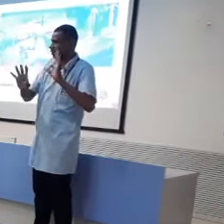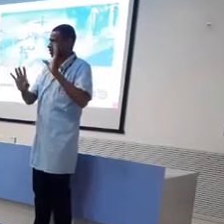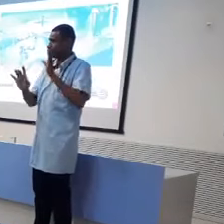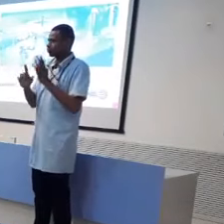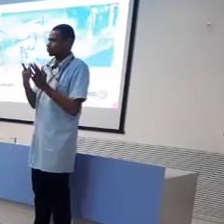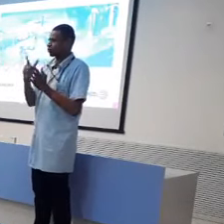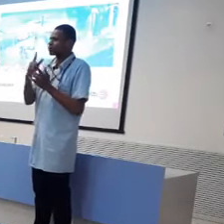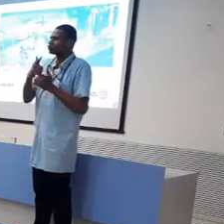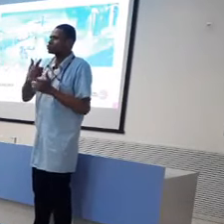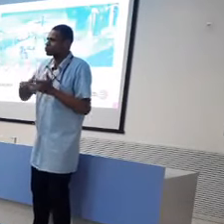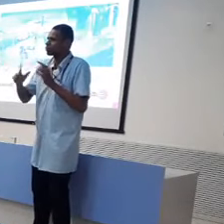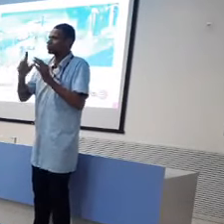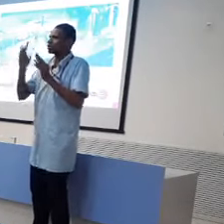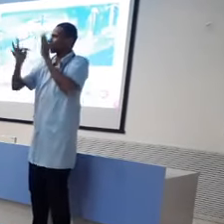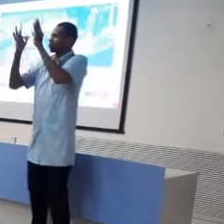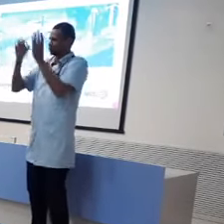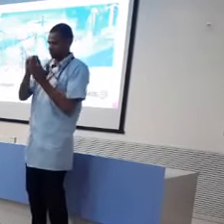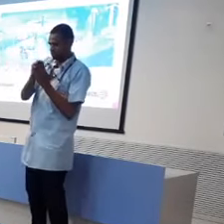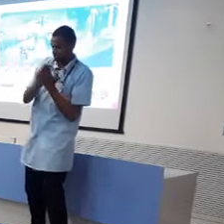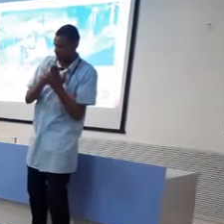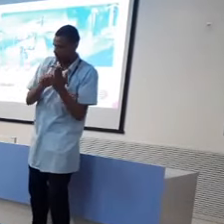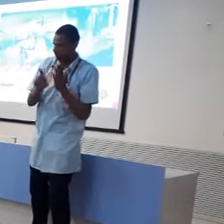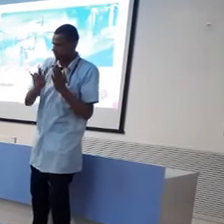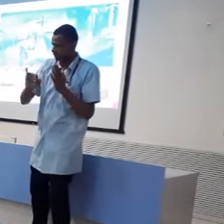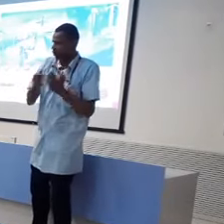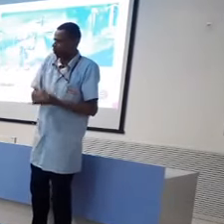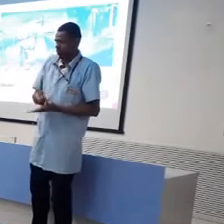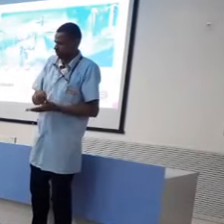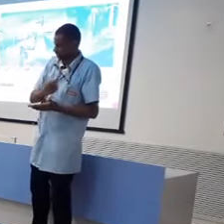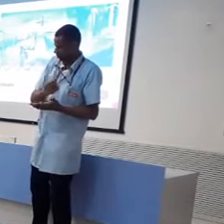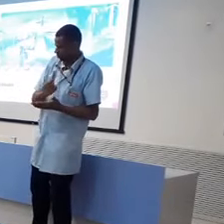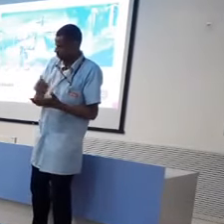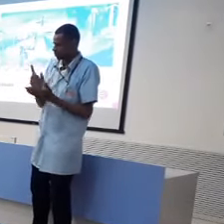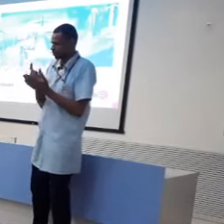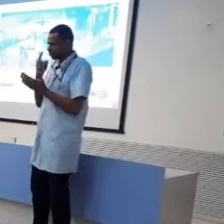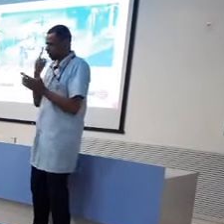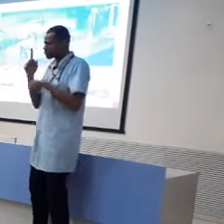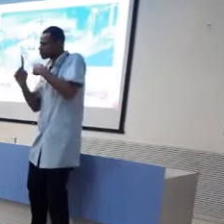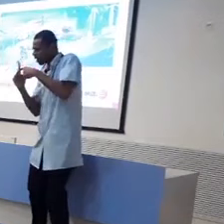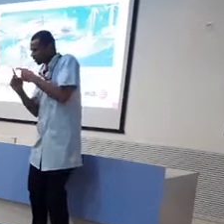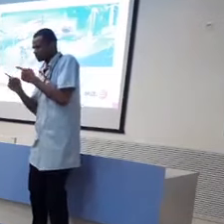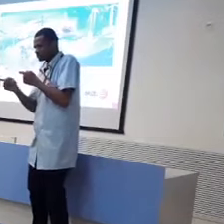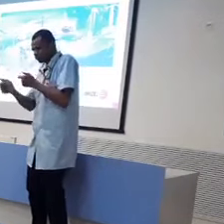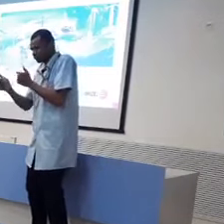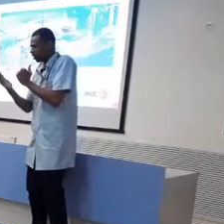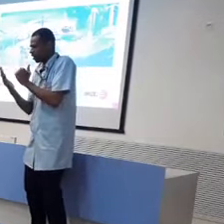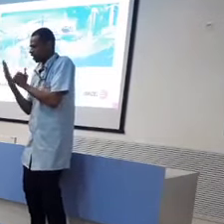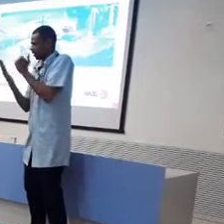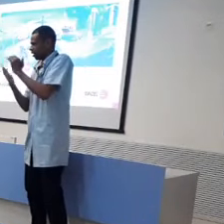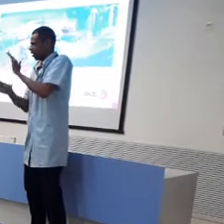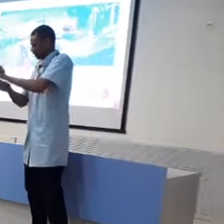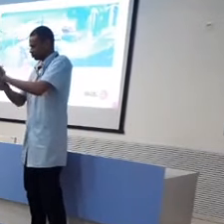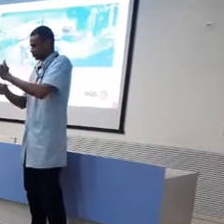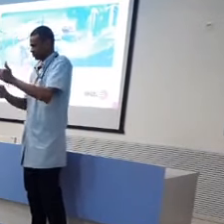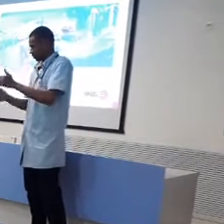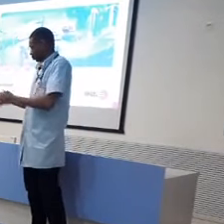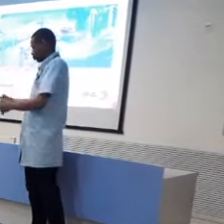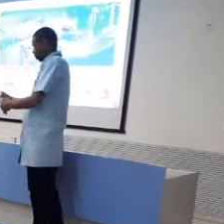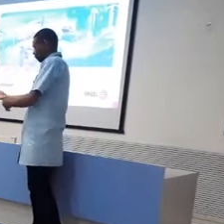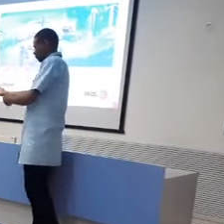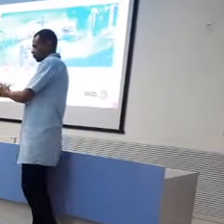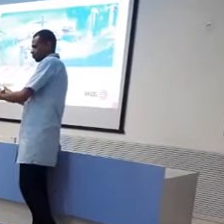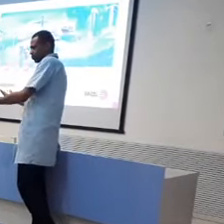curso de vocês. Então, vocês têm que prestar bastante atenção, porque é uma novidade. Tá? Uma novidade